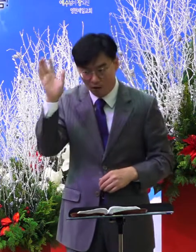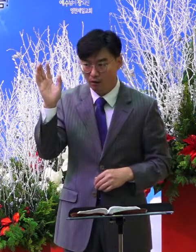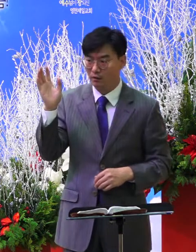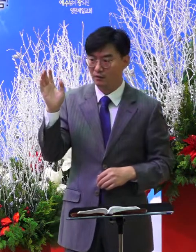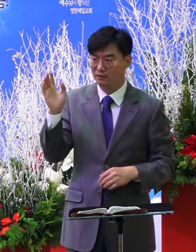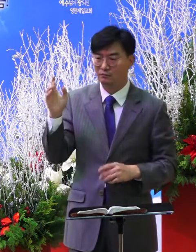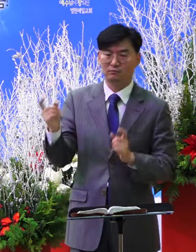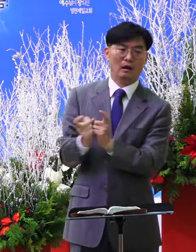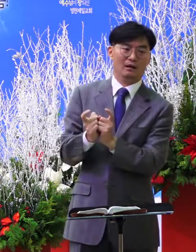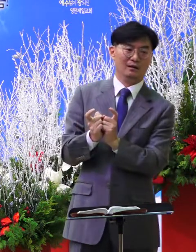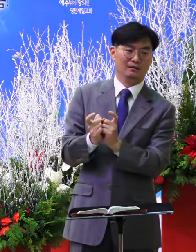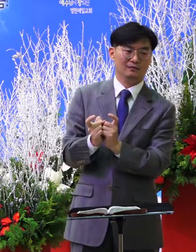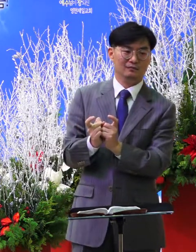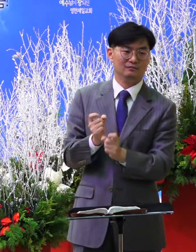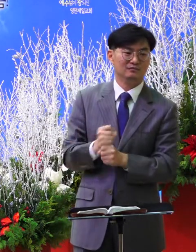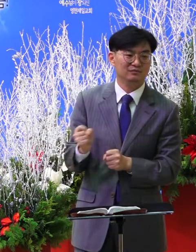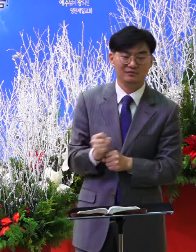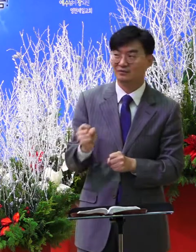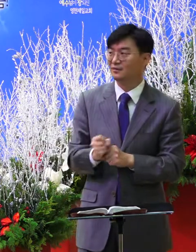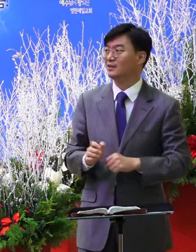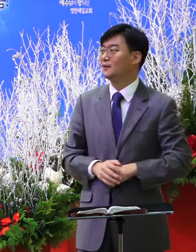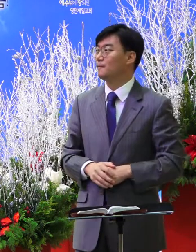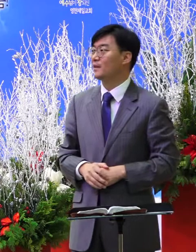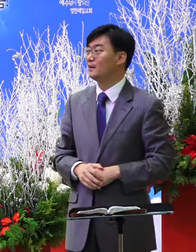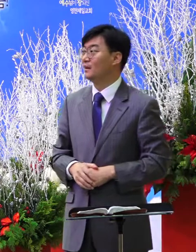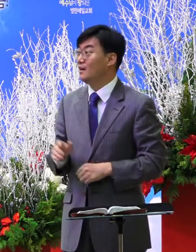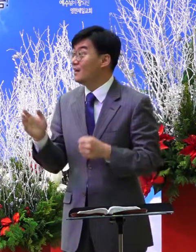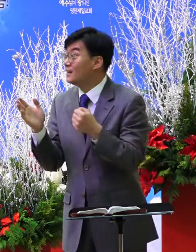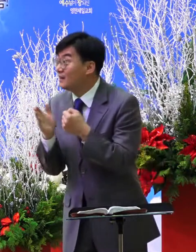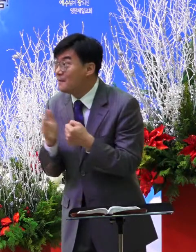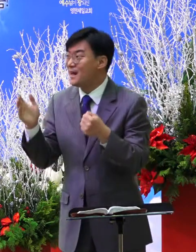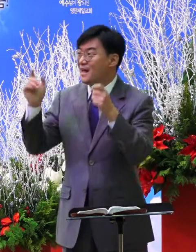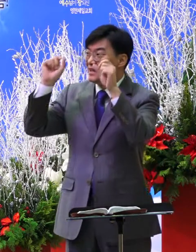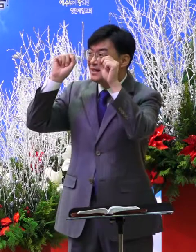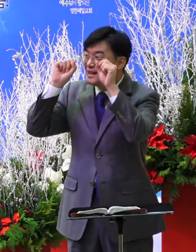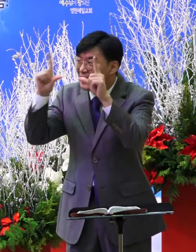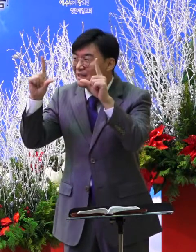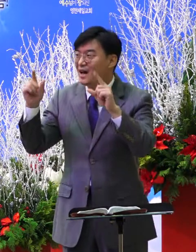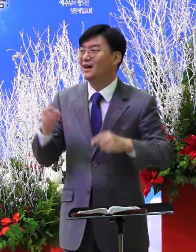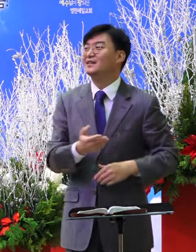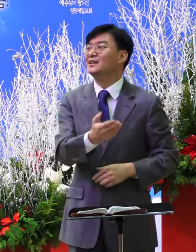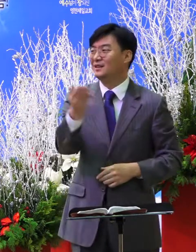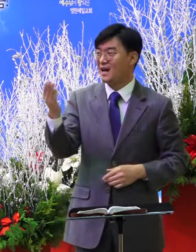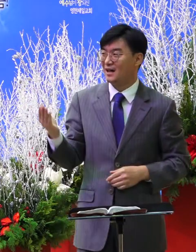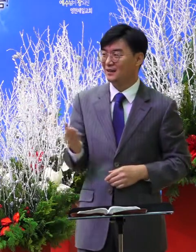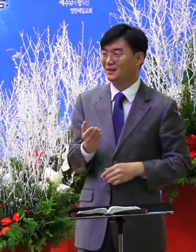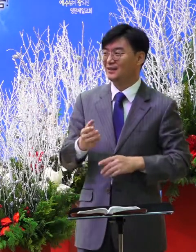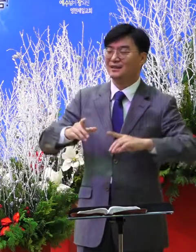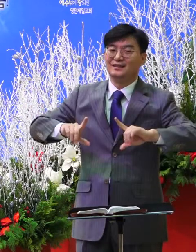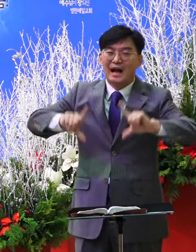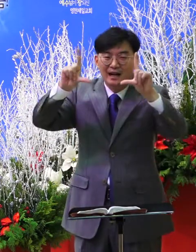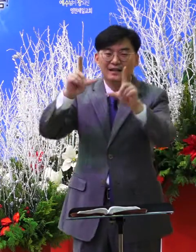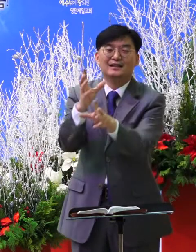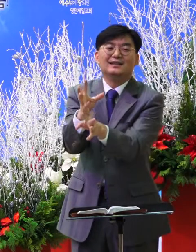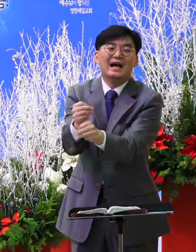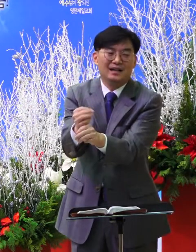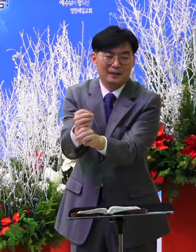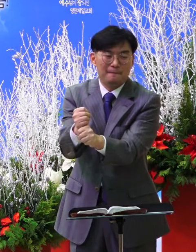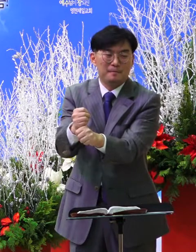본문의 13절입니다. 시작. 그런즉 깨어있으라. 너희는 그 날과 그